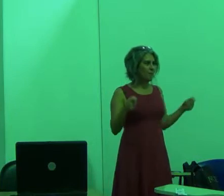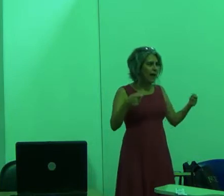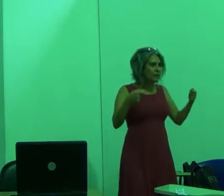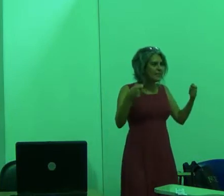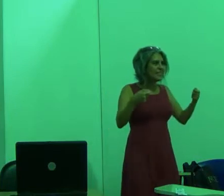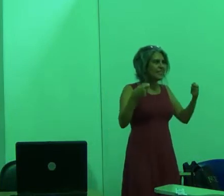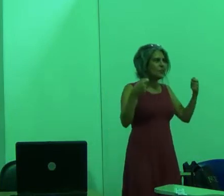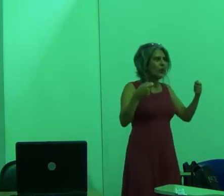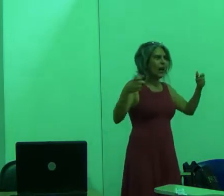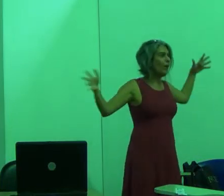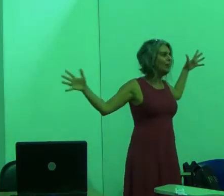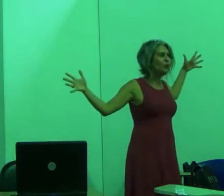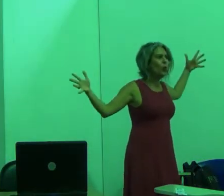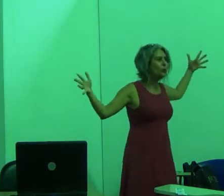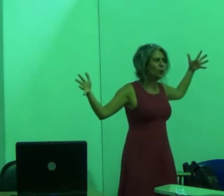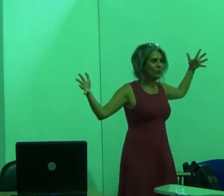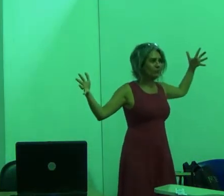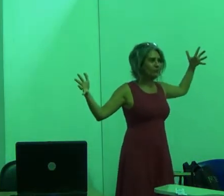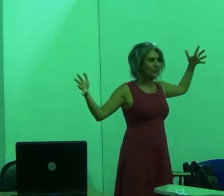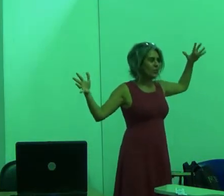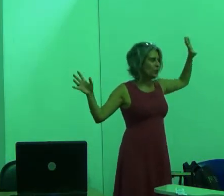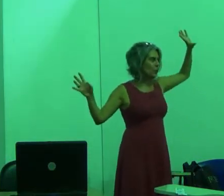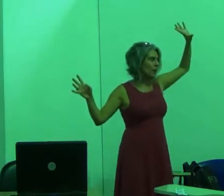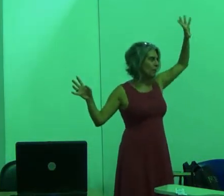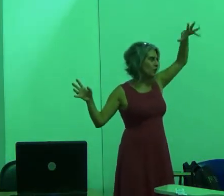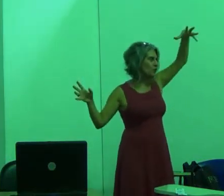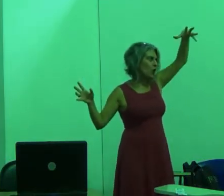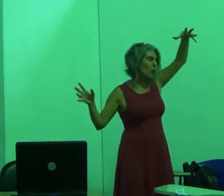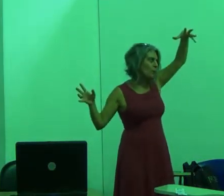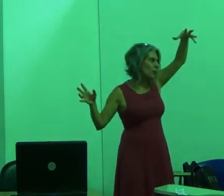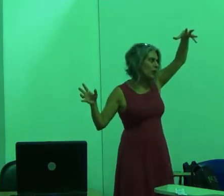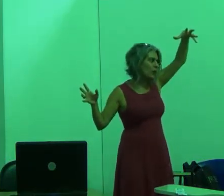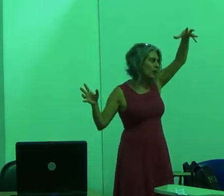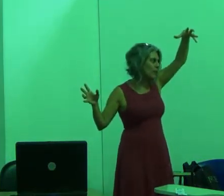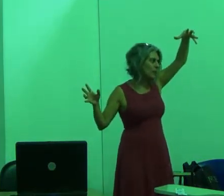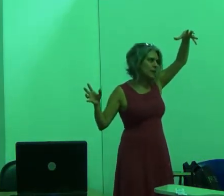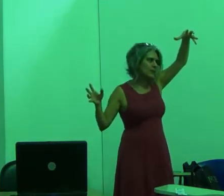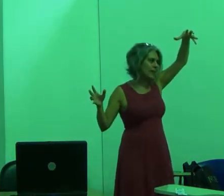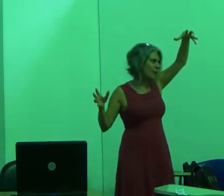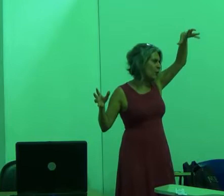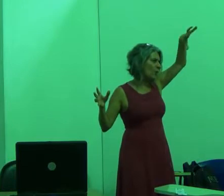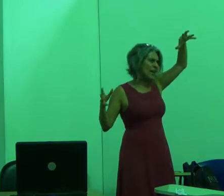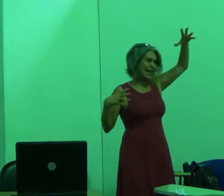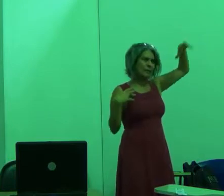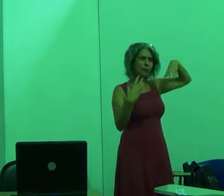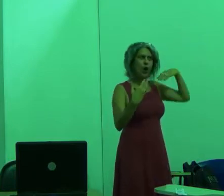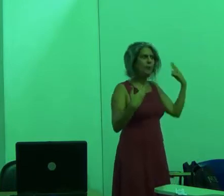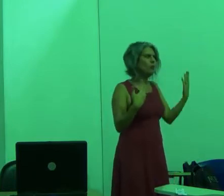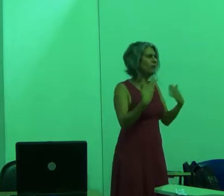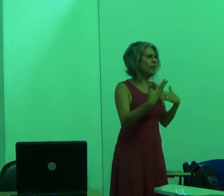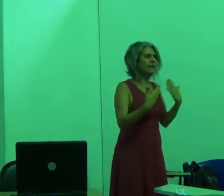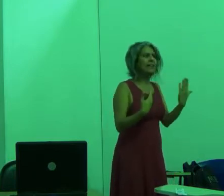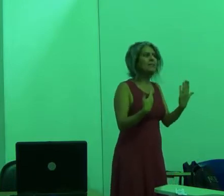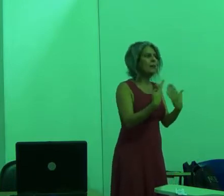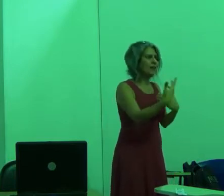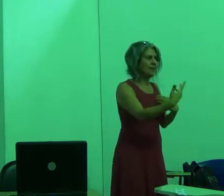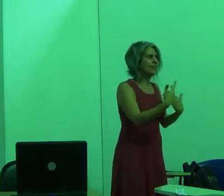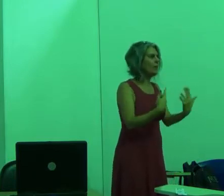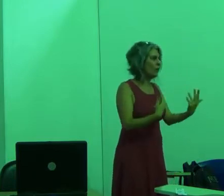trabalho inscricional é tudo. Sobre a pessoa, pouca coisa apareceu, ele próprio não tem ainda a experiência da